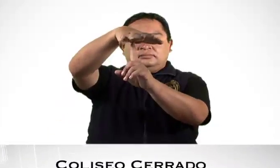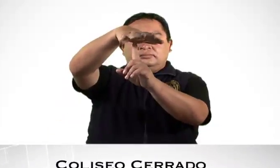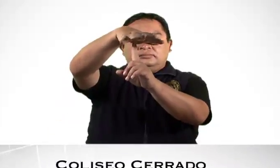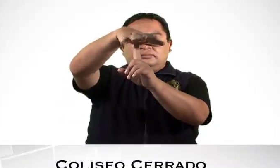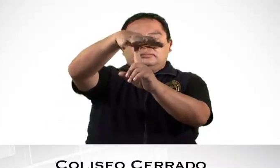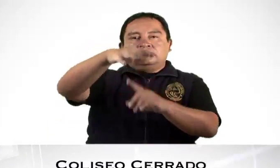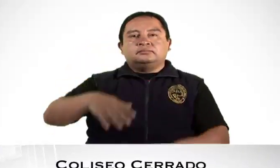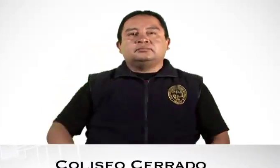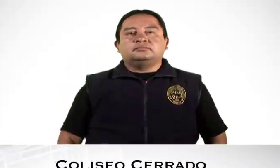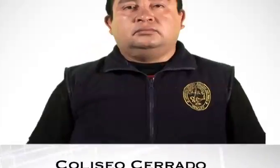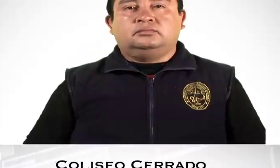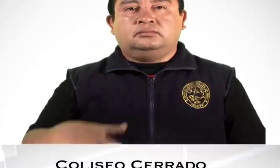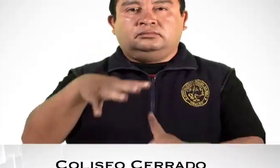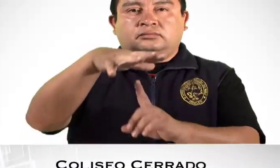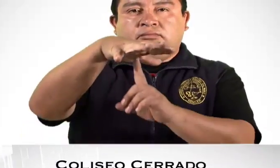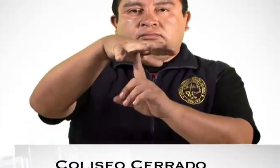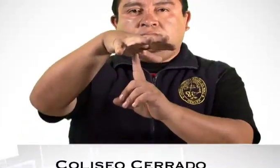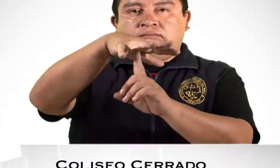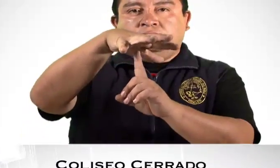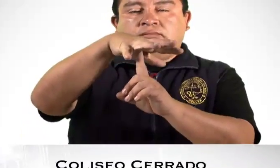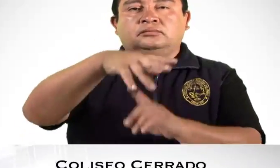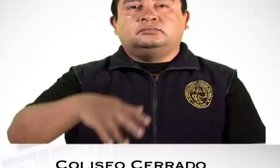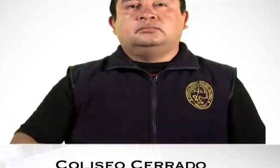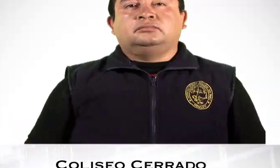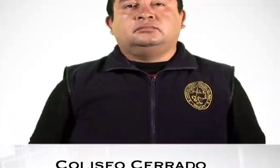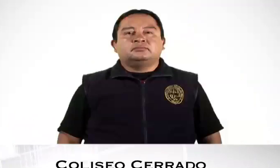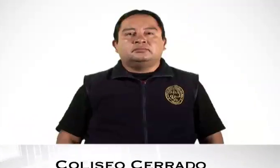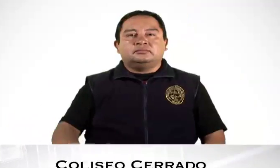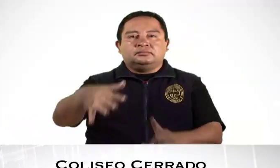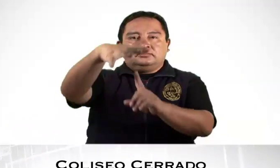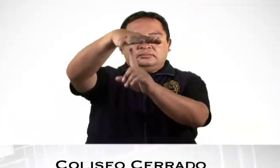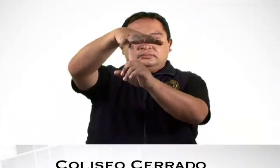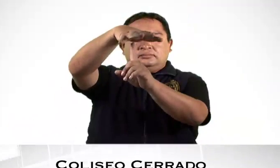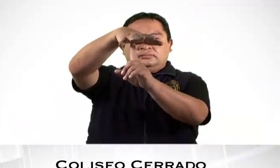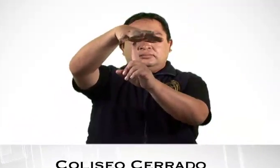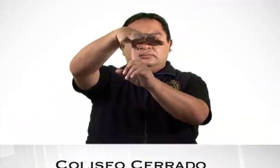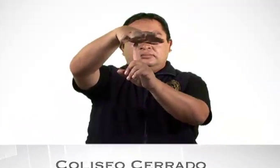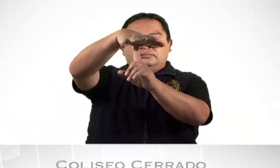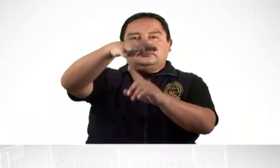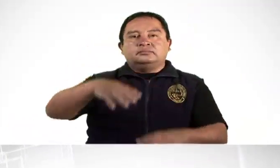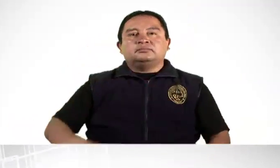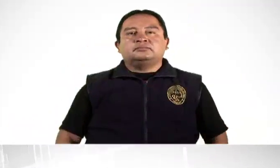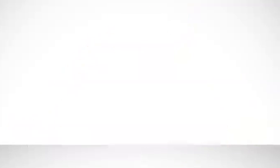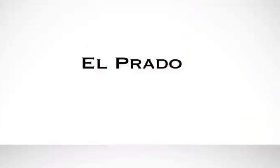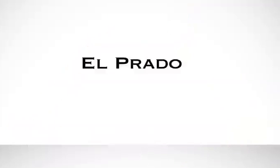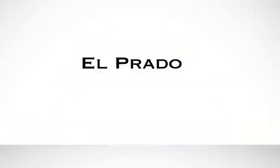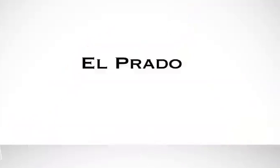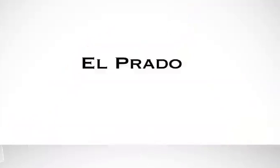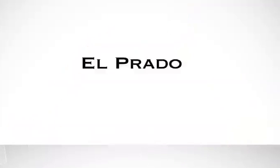Coliseo Cerrado. Coliseo Cerrado. Coliseo Cerrado.